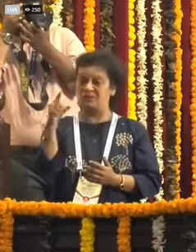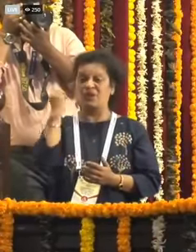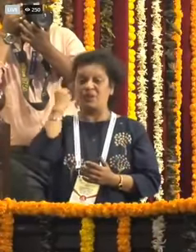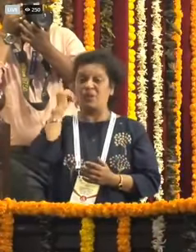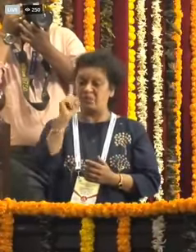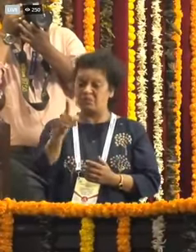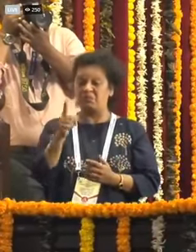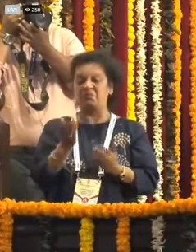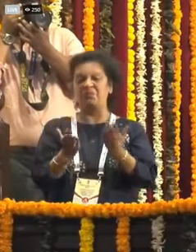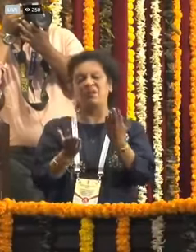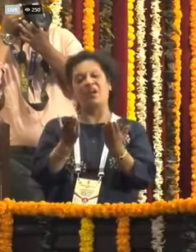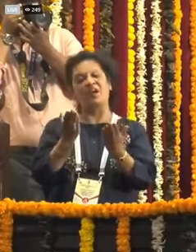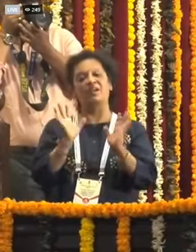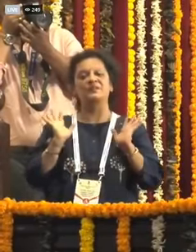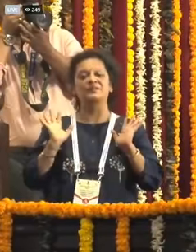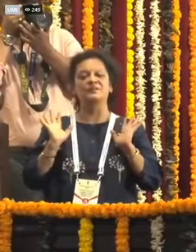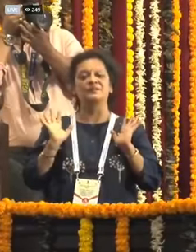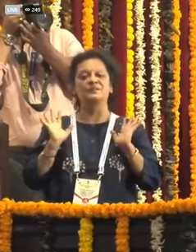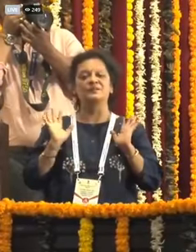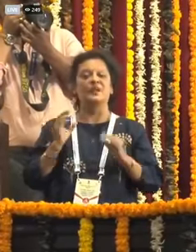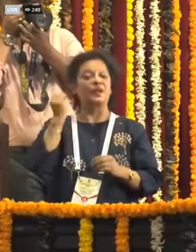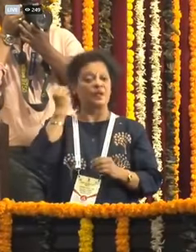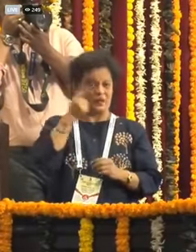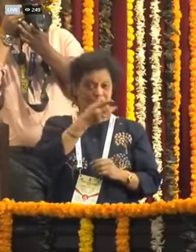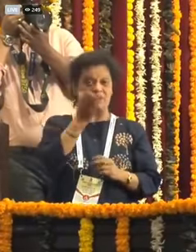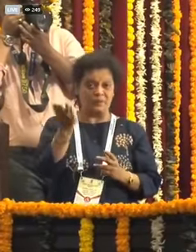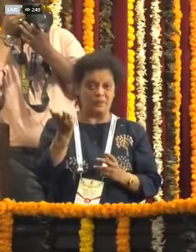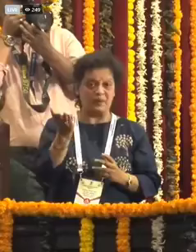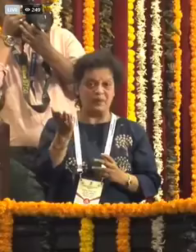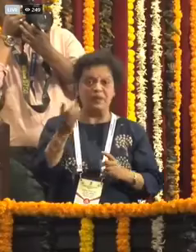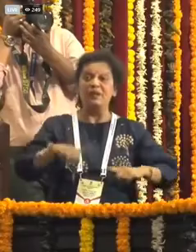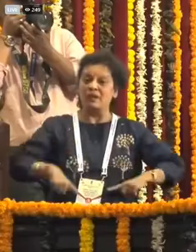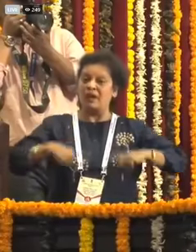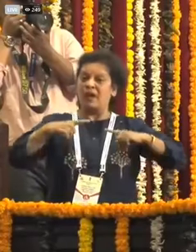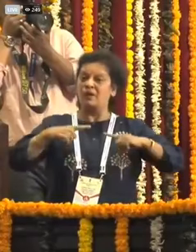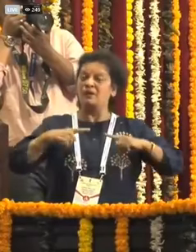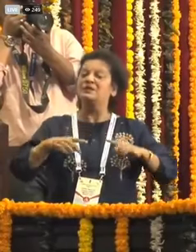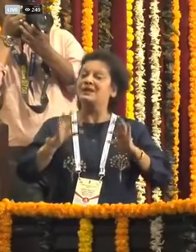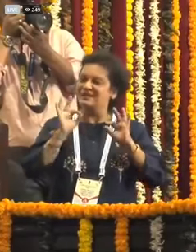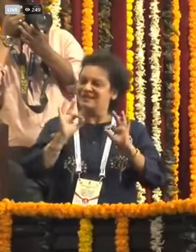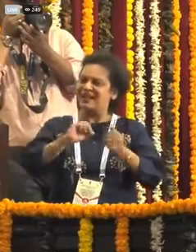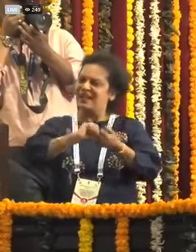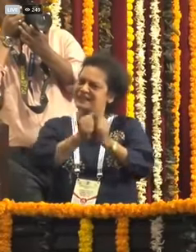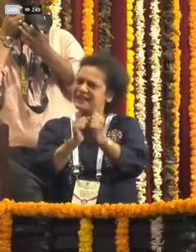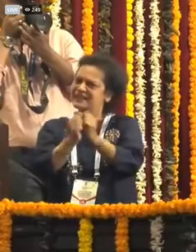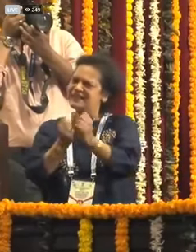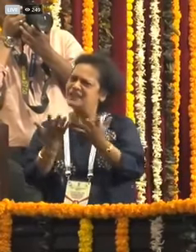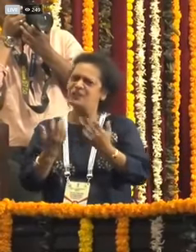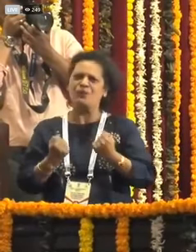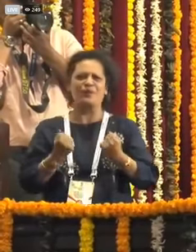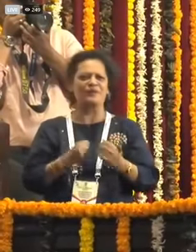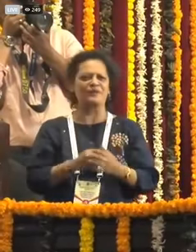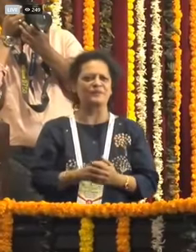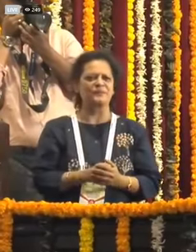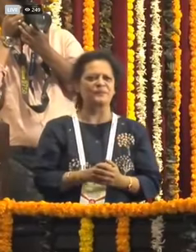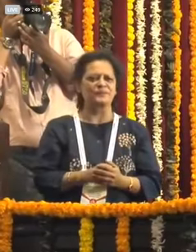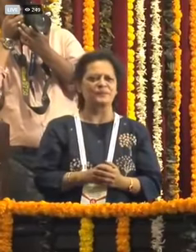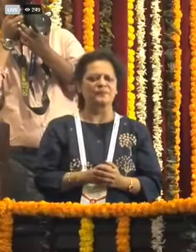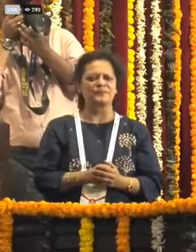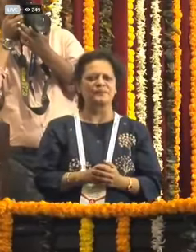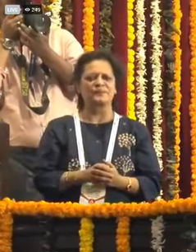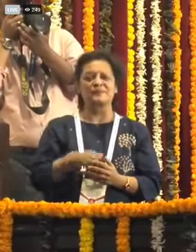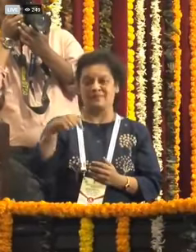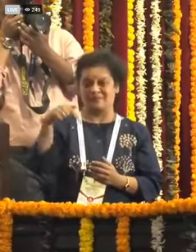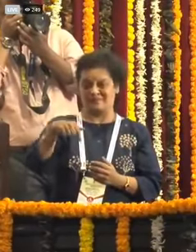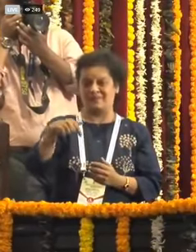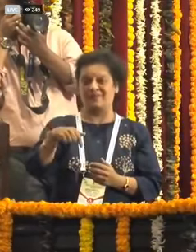न्याय देणं सर्वसामान्य लोकांना त्यांच्या जीवनामध्ये आमूलाग्र बदल घडवणं आणि म्हणून